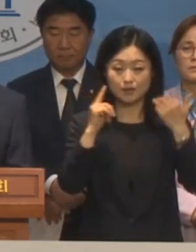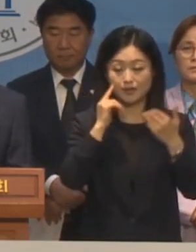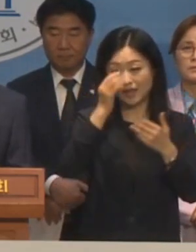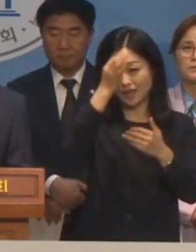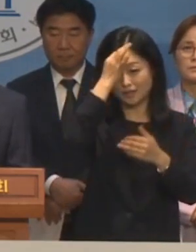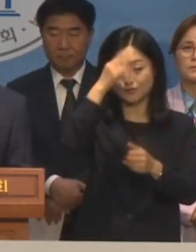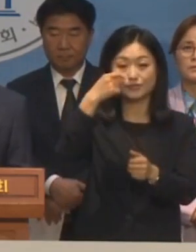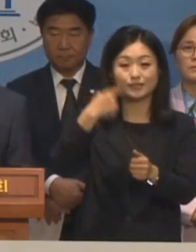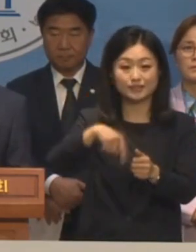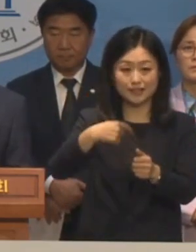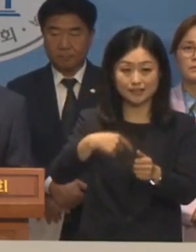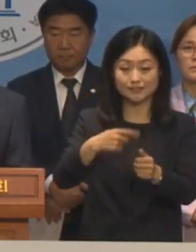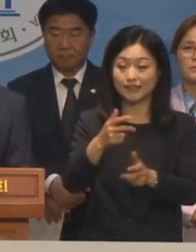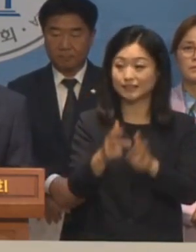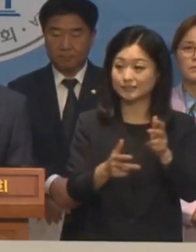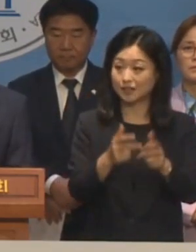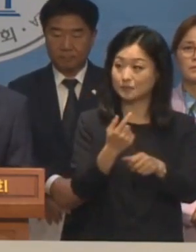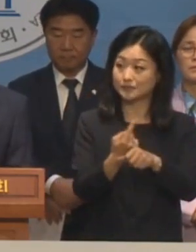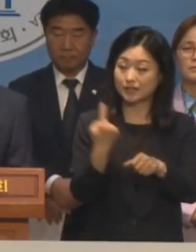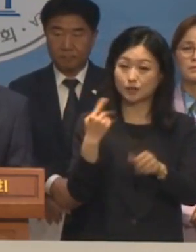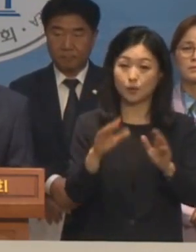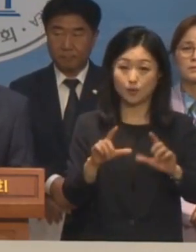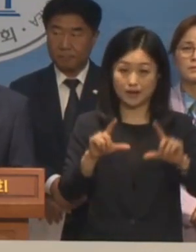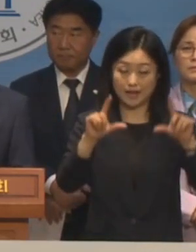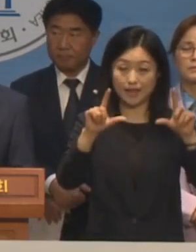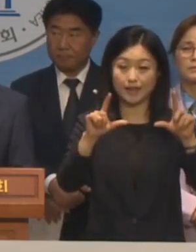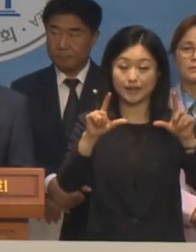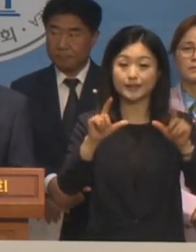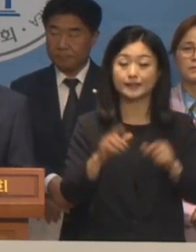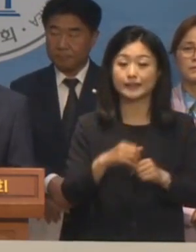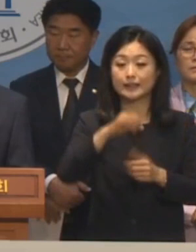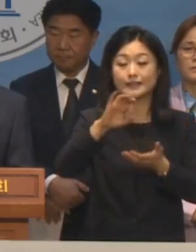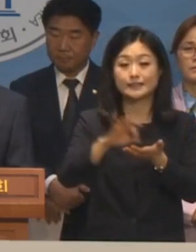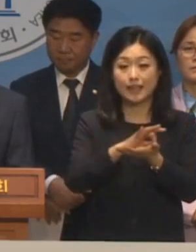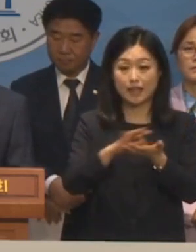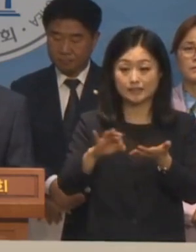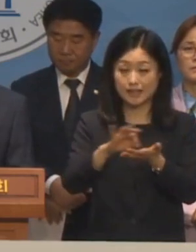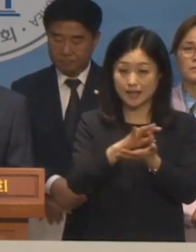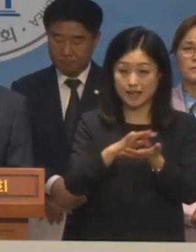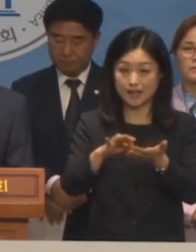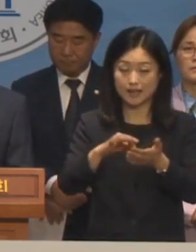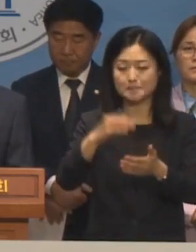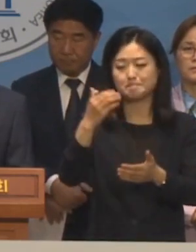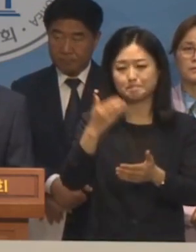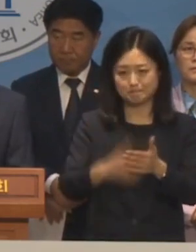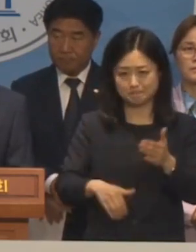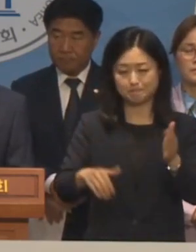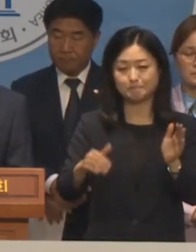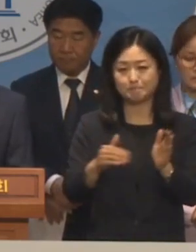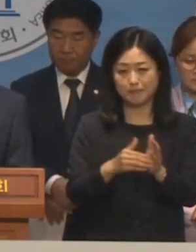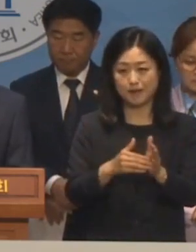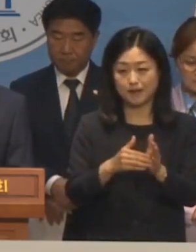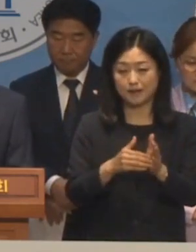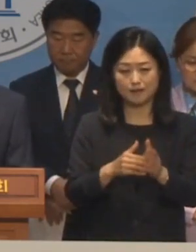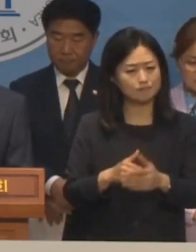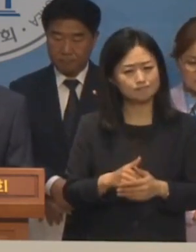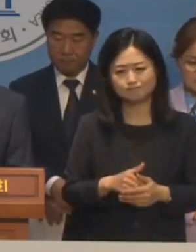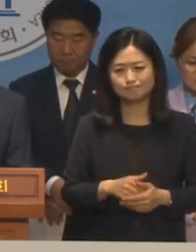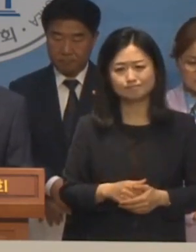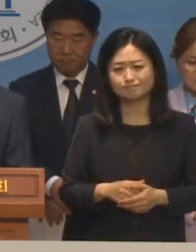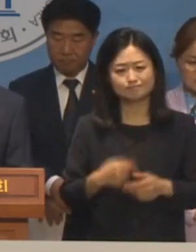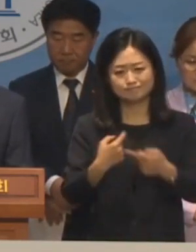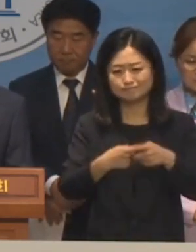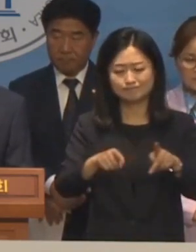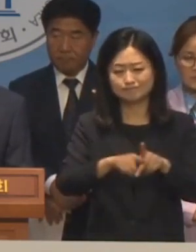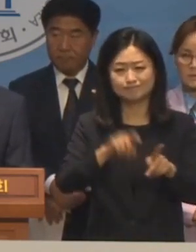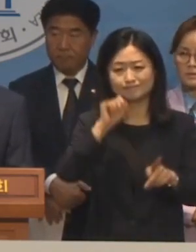사업에 작년과 올해 연달아서 예산을 대규모로 삭감했습니다. 납득도 이해도